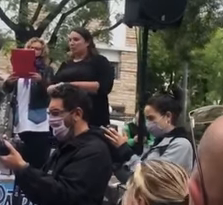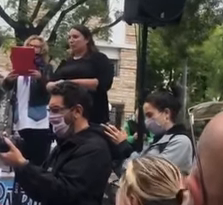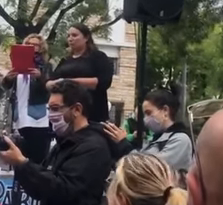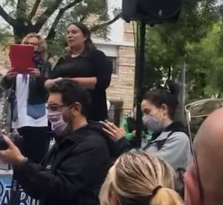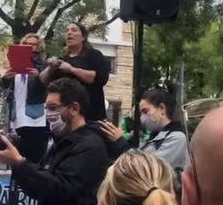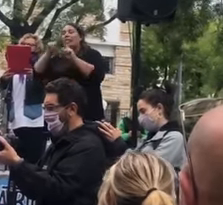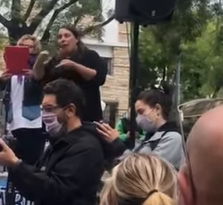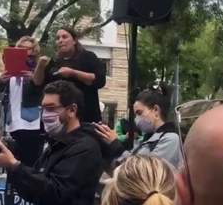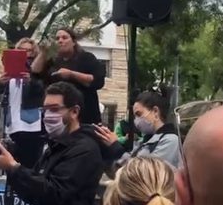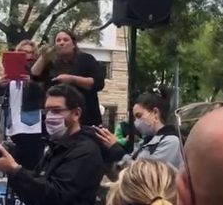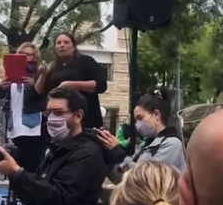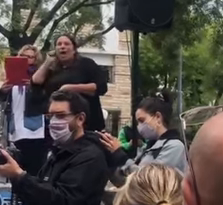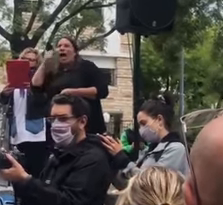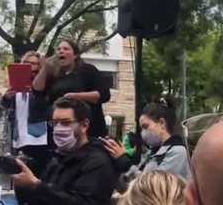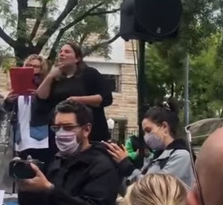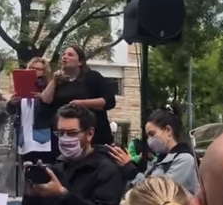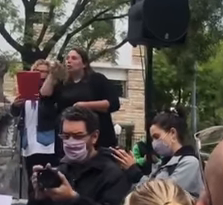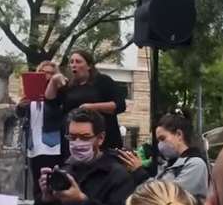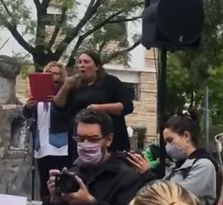Gastón Fernández,